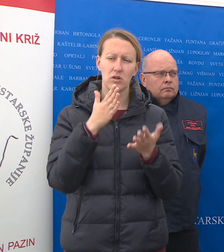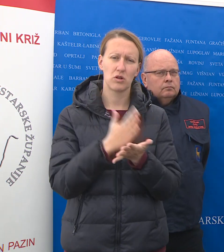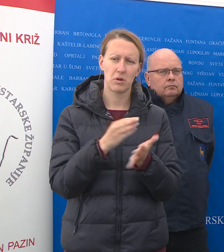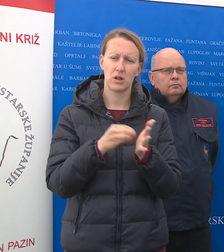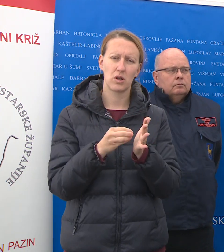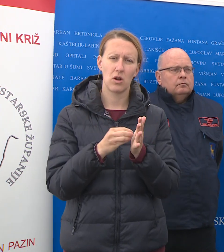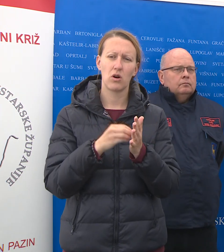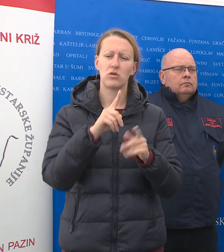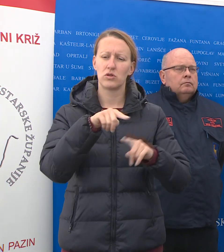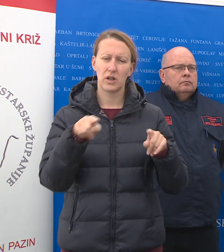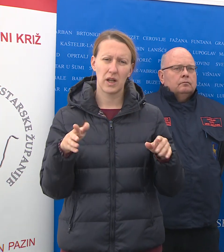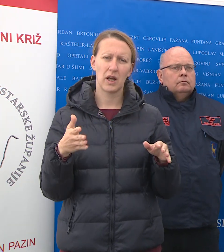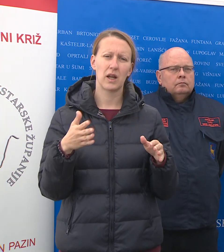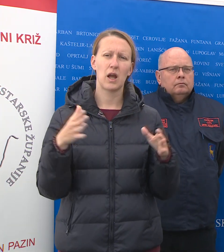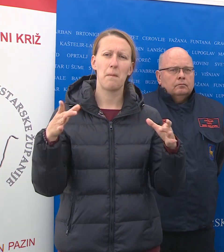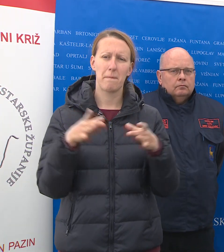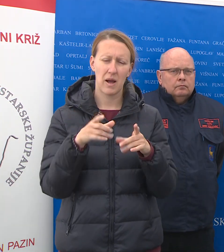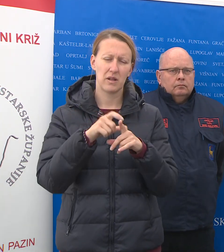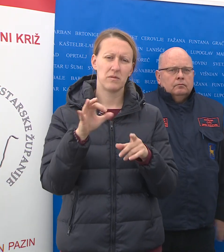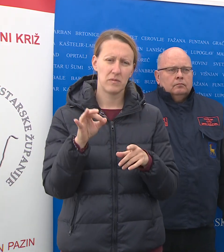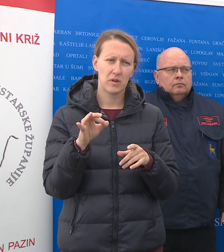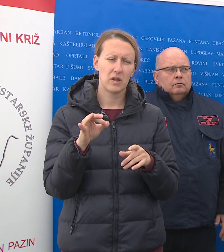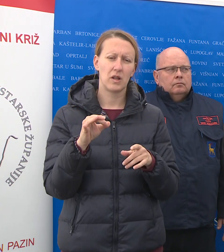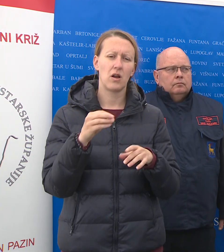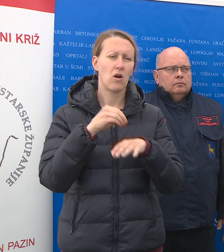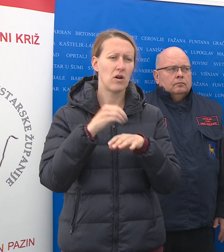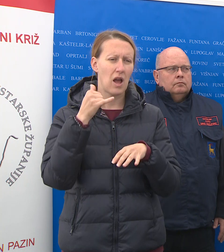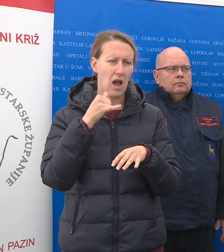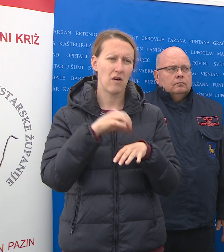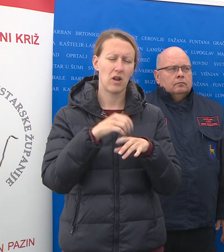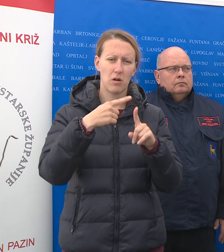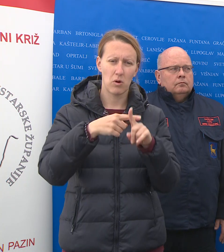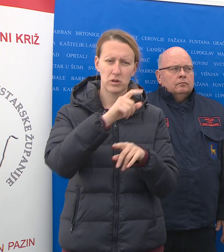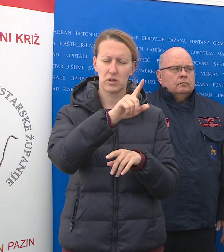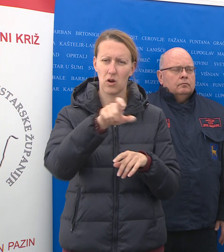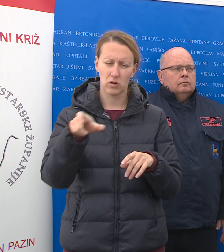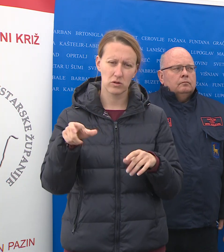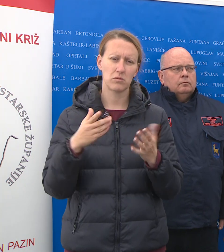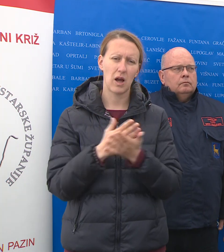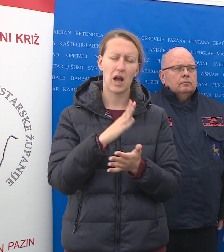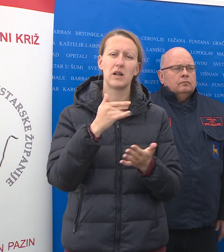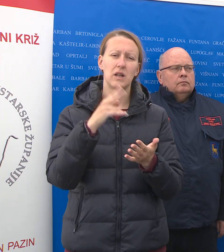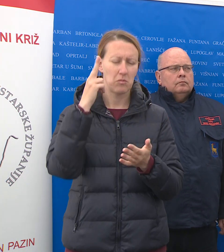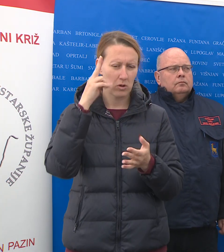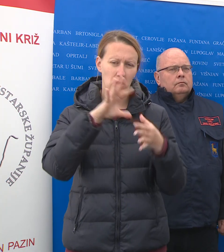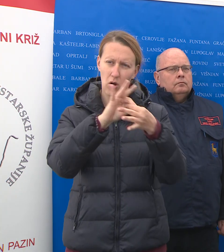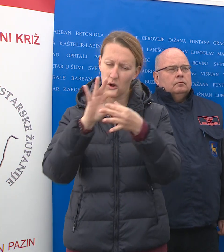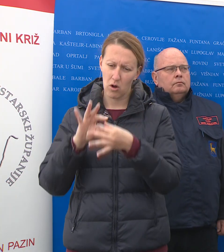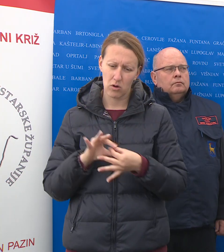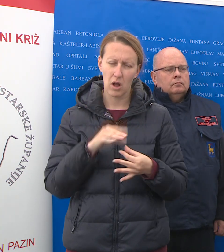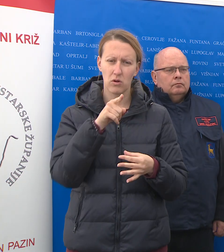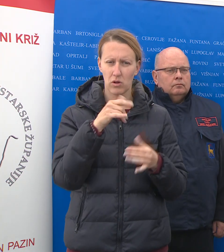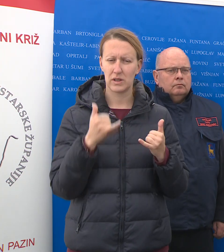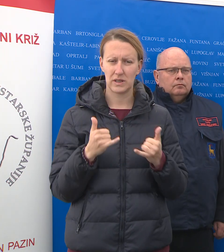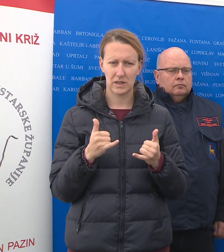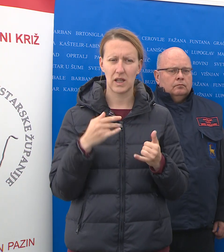još potencijalnih manjih dijelova i javljanja pozitiviteta kod određenih osoba, ali sa poznatim kontaktima. I to je u